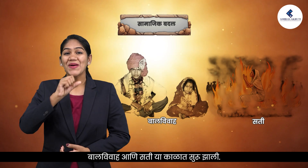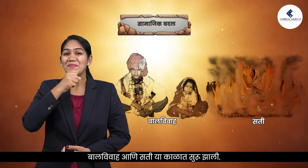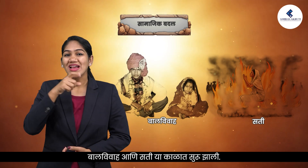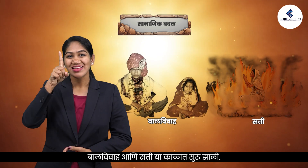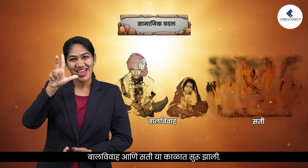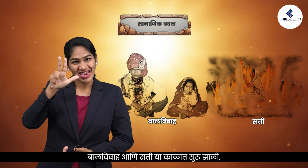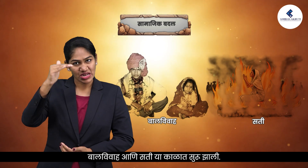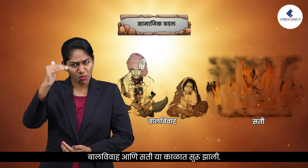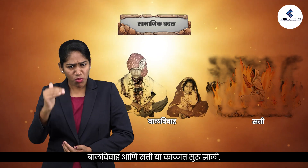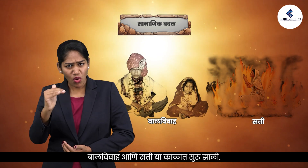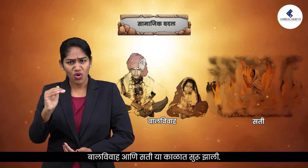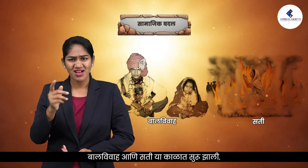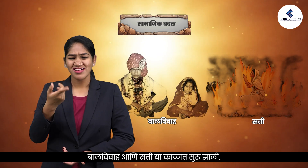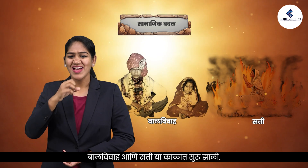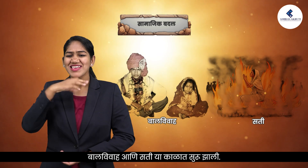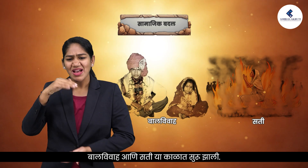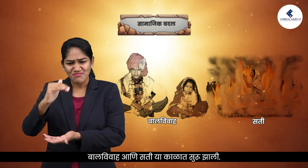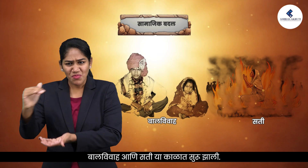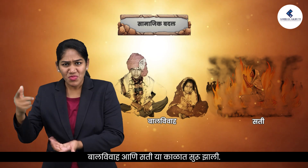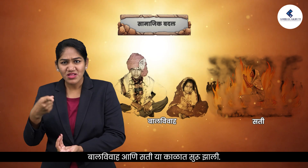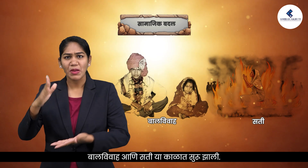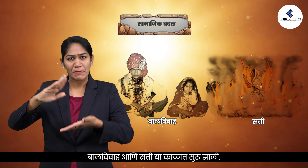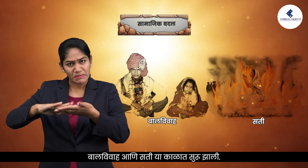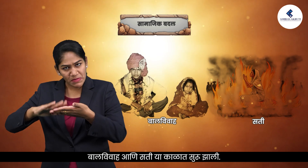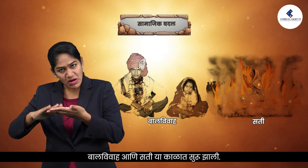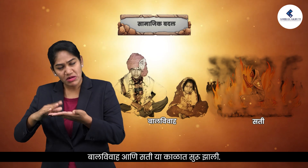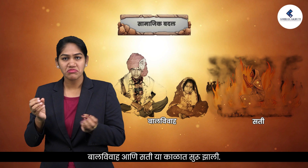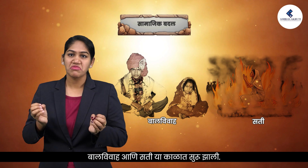बालविवाह आणि सती या काळात सुरू झाली.